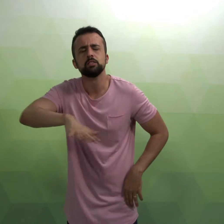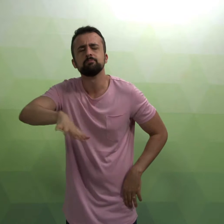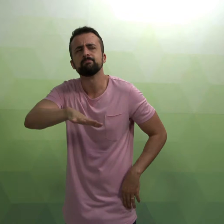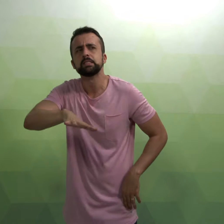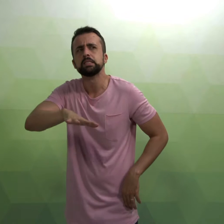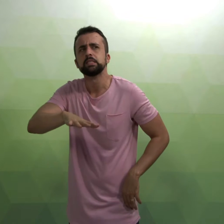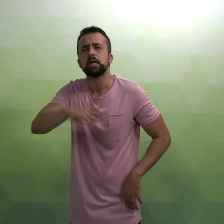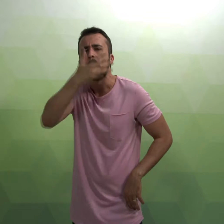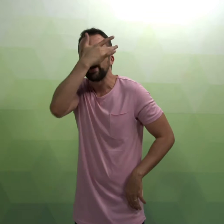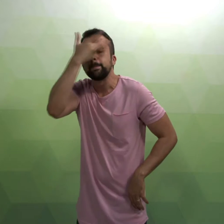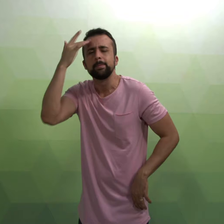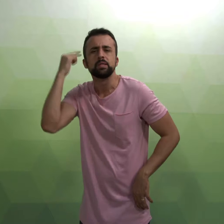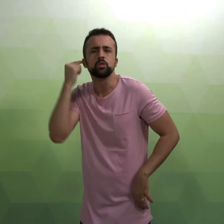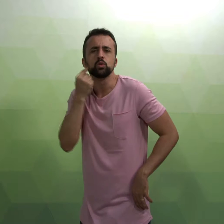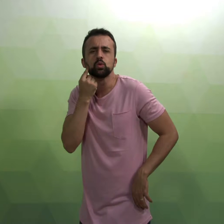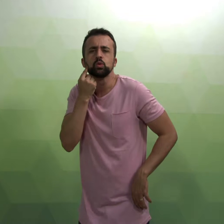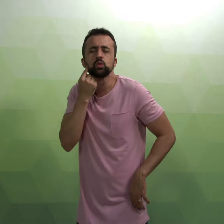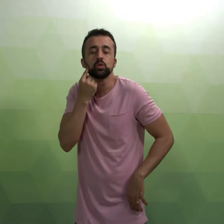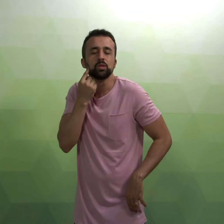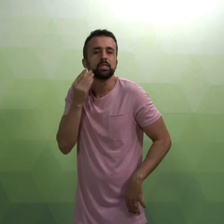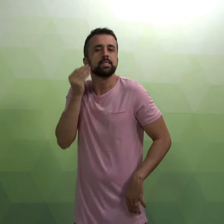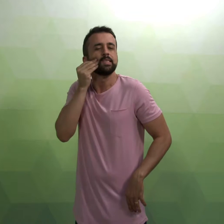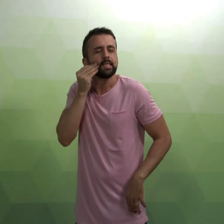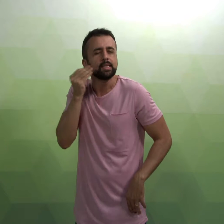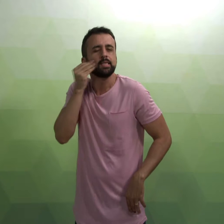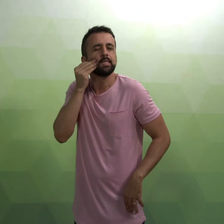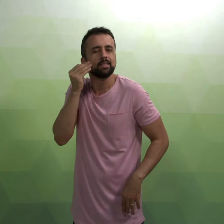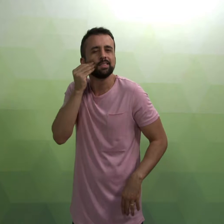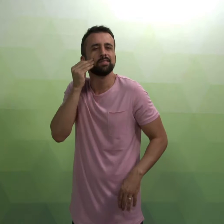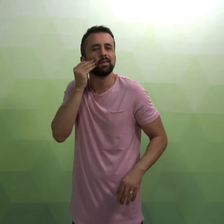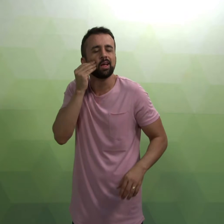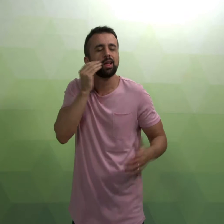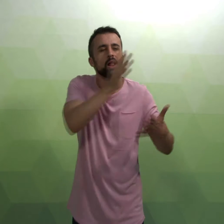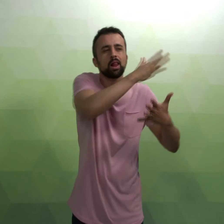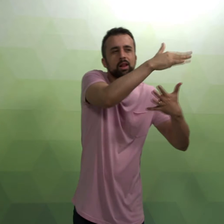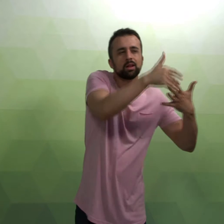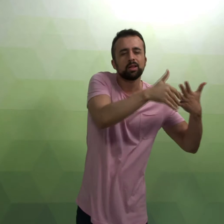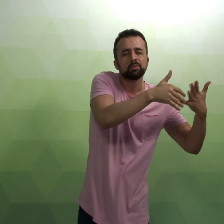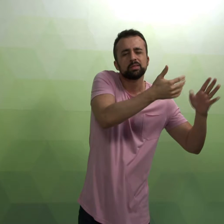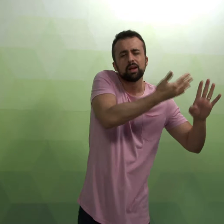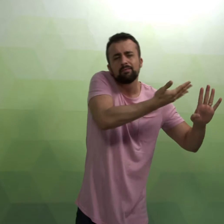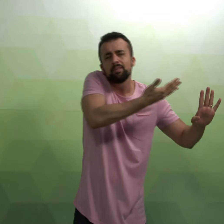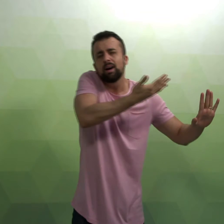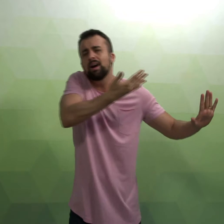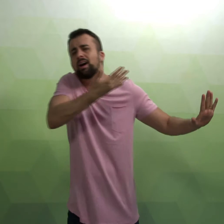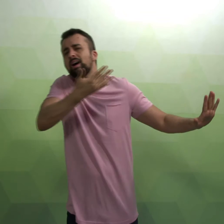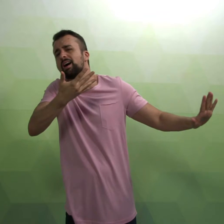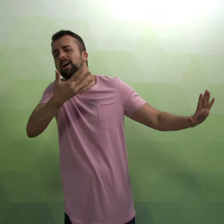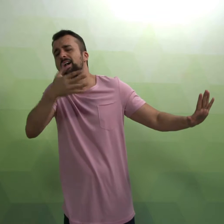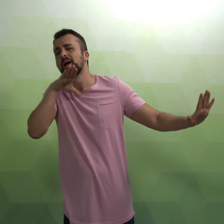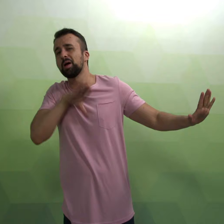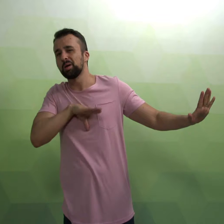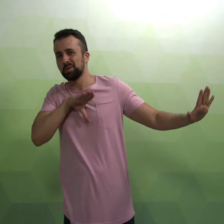Nesta fase, já há tentativas de afastamento da L1 rumo à L2.